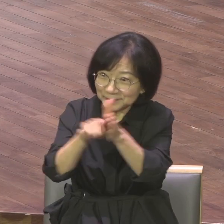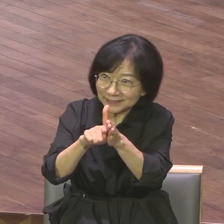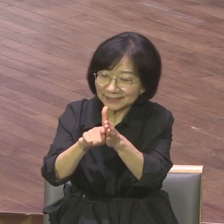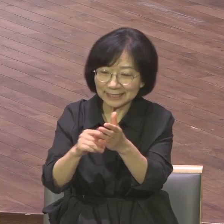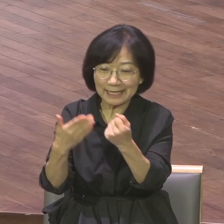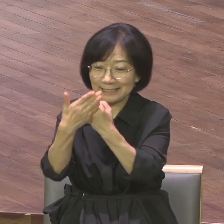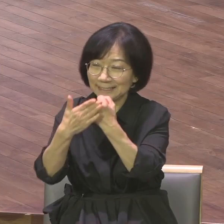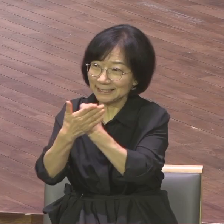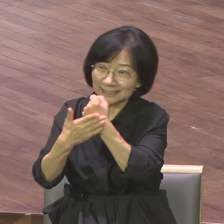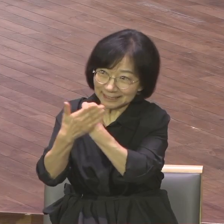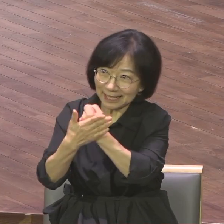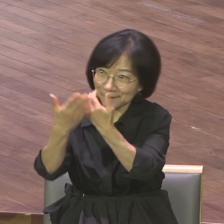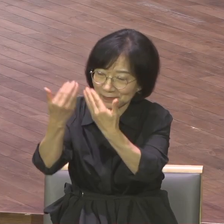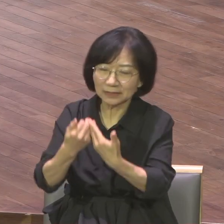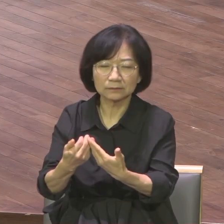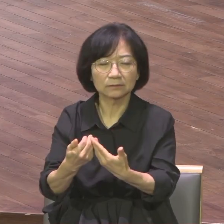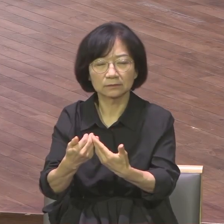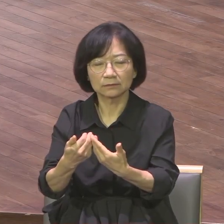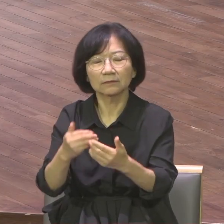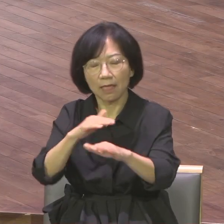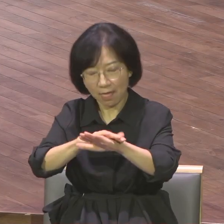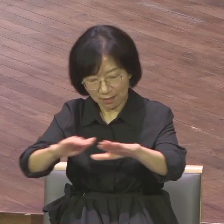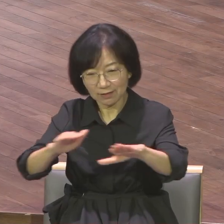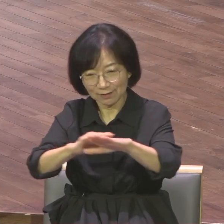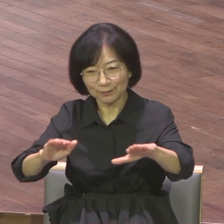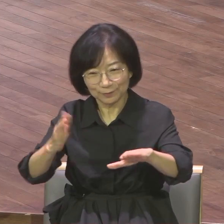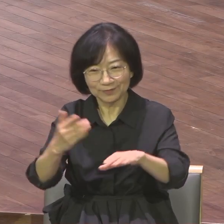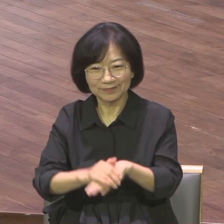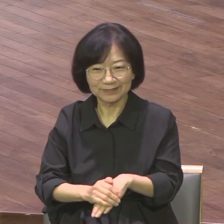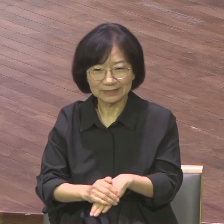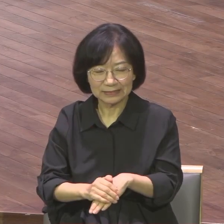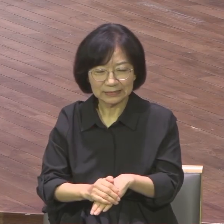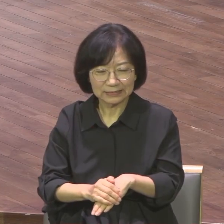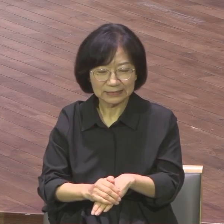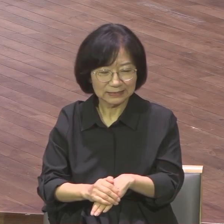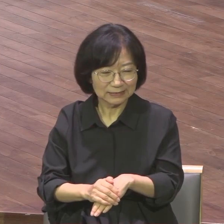언약. 행위 언약이 아니라 이제는 은혜 언약.